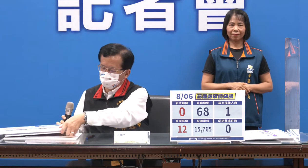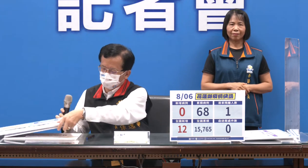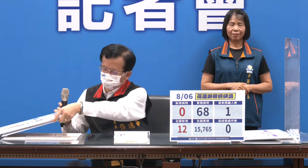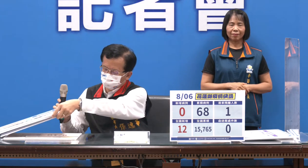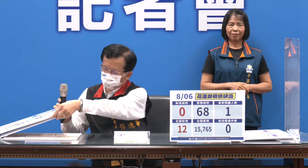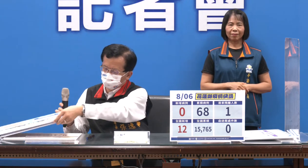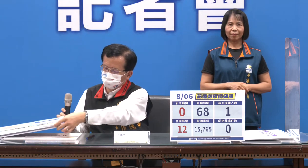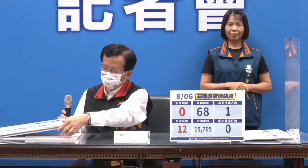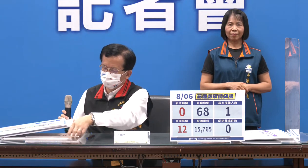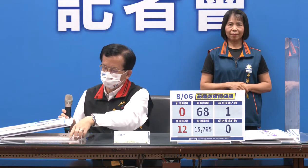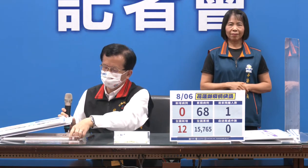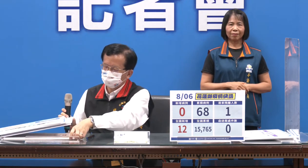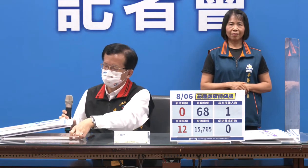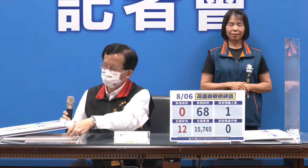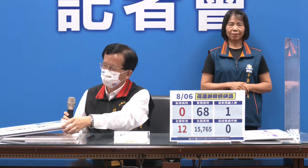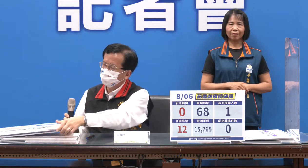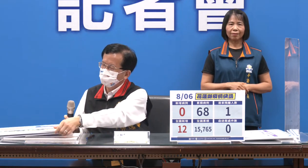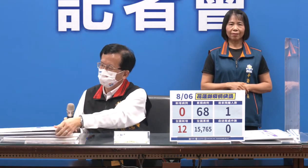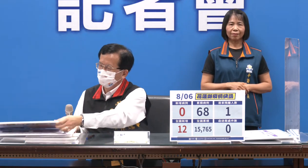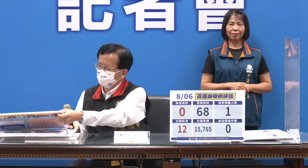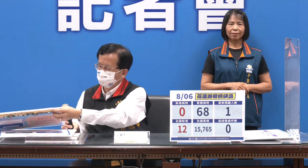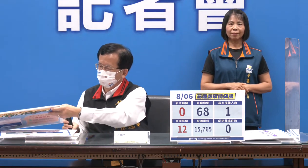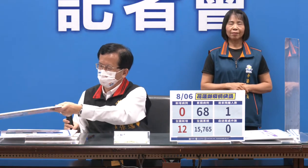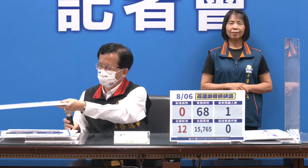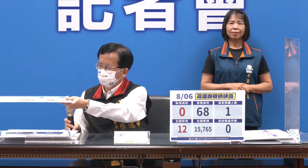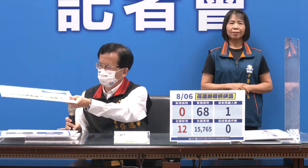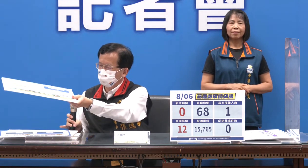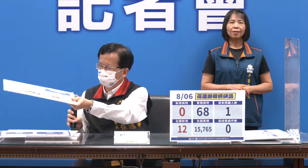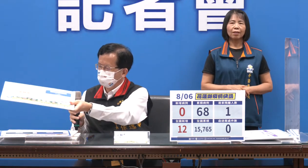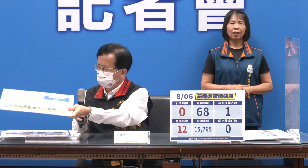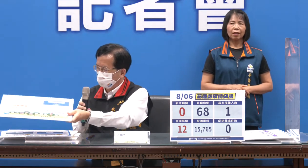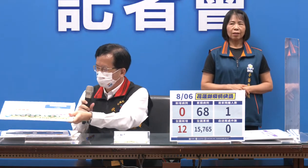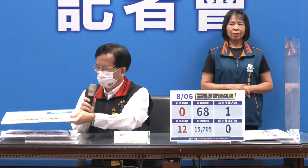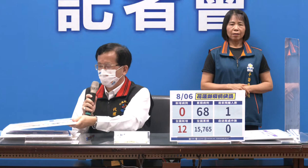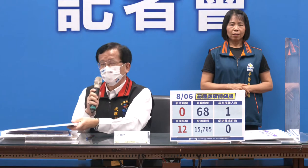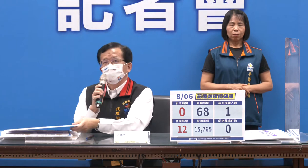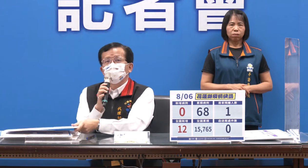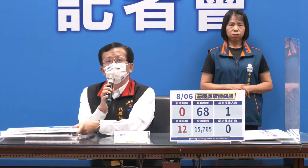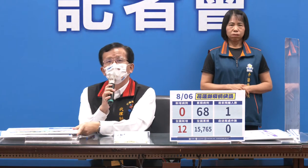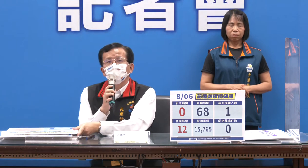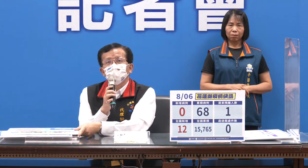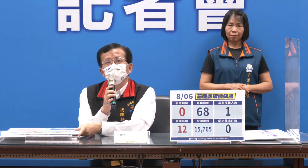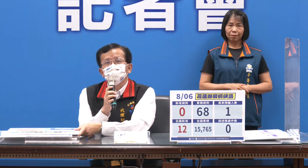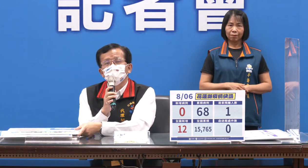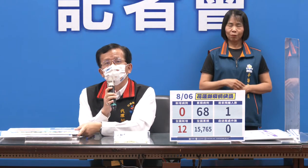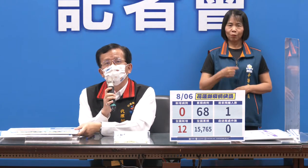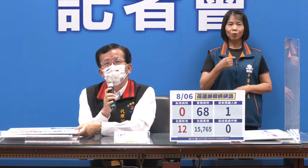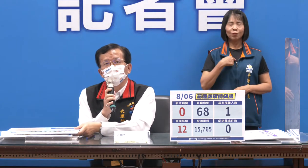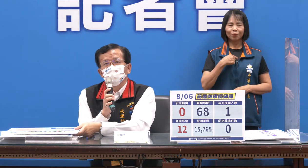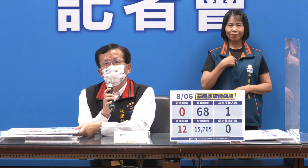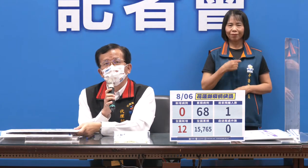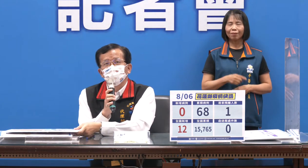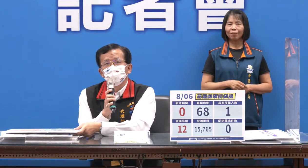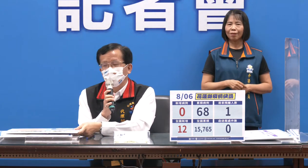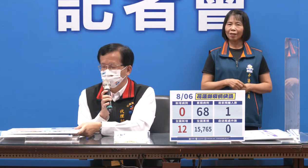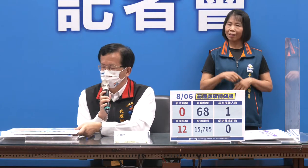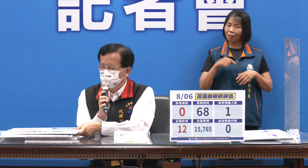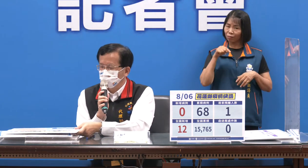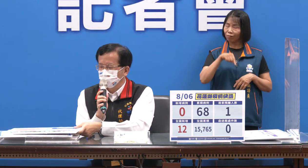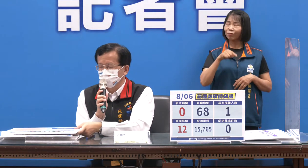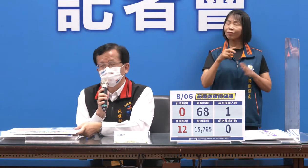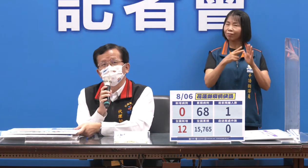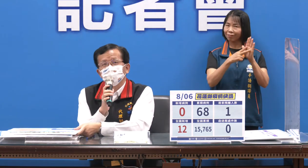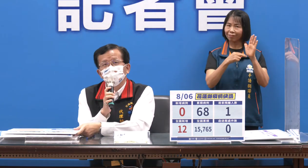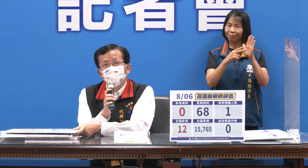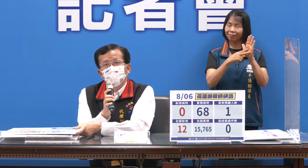这 这边要来跟乡亲朋友来做